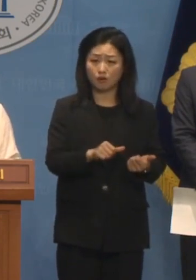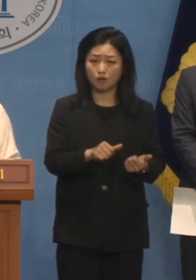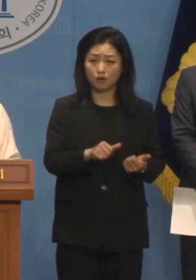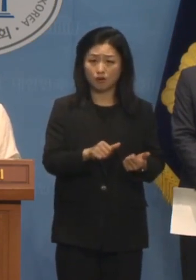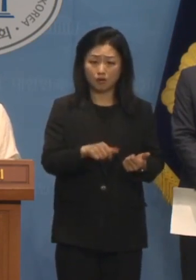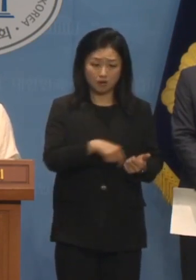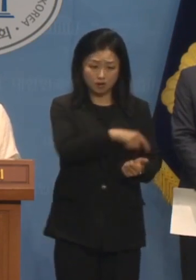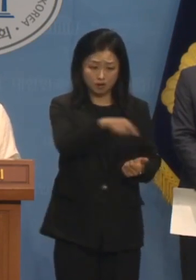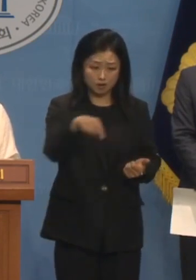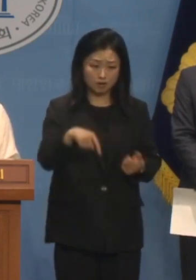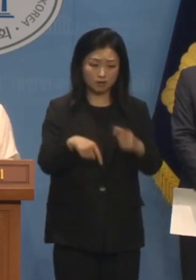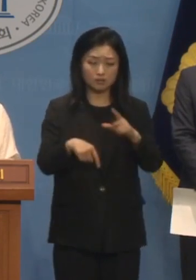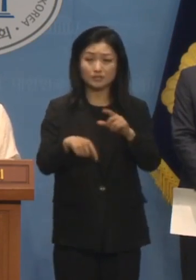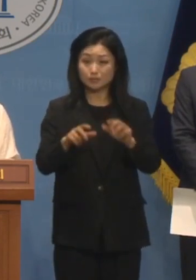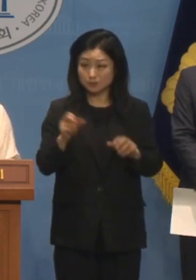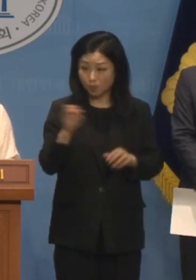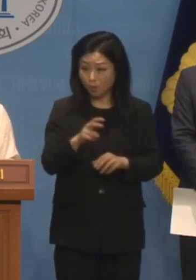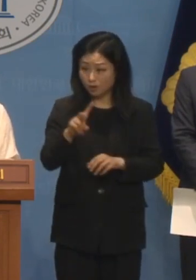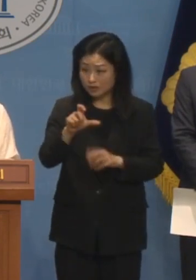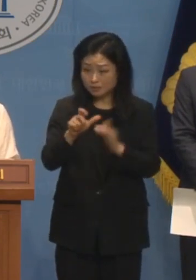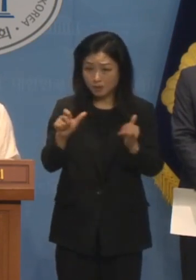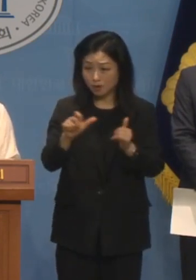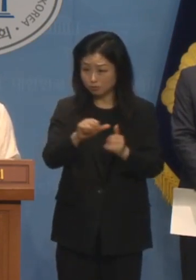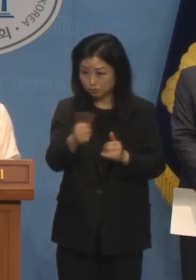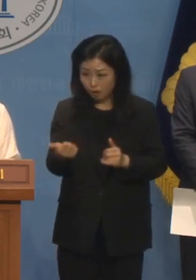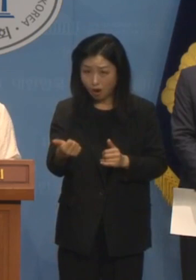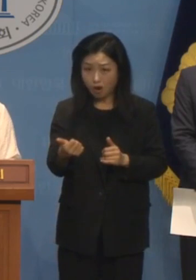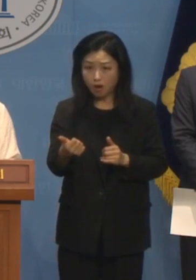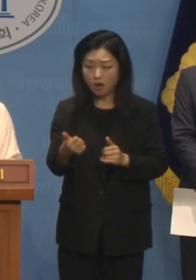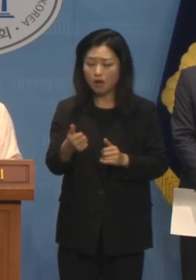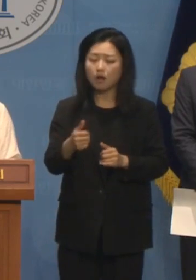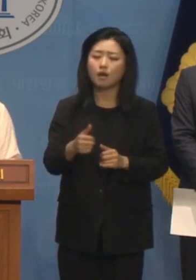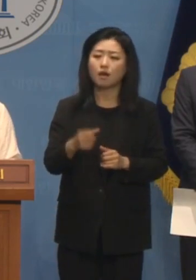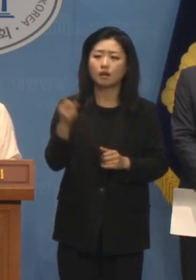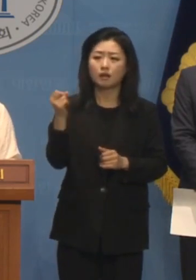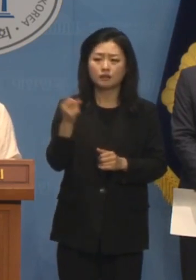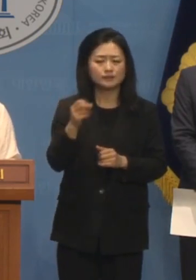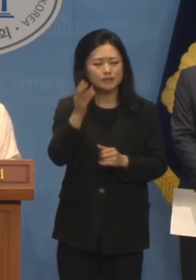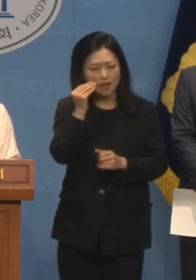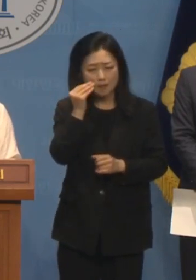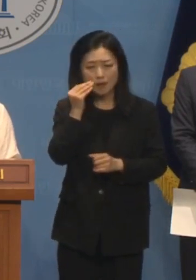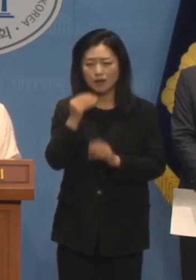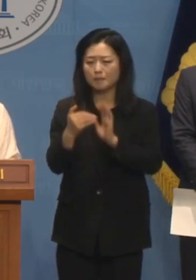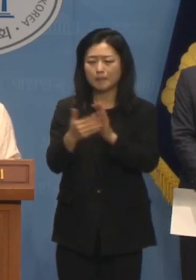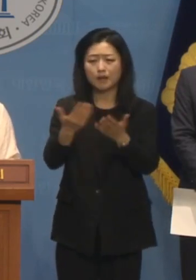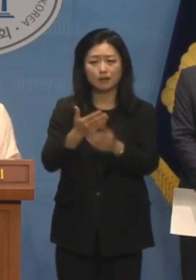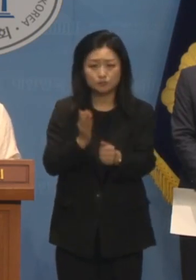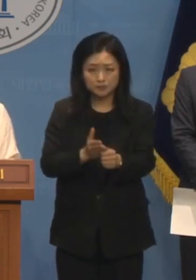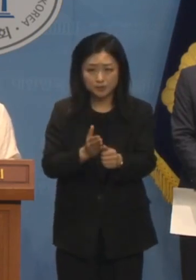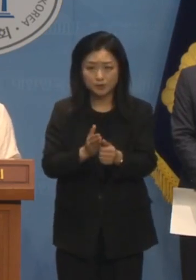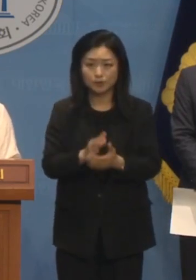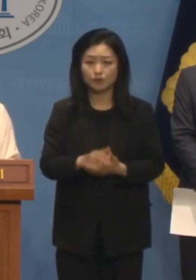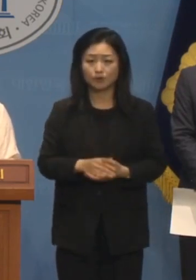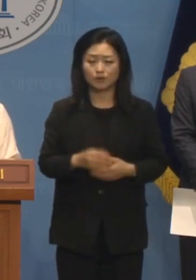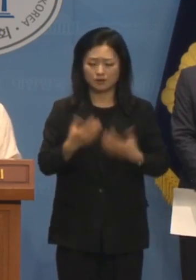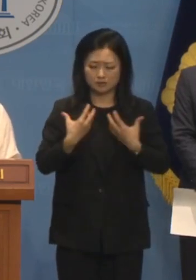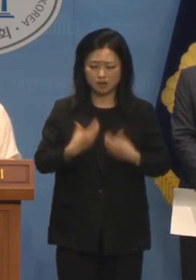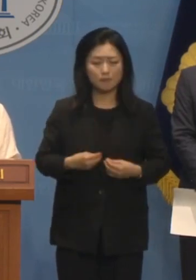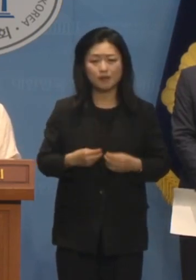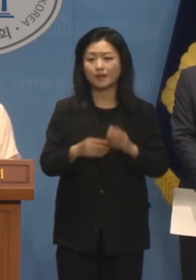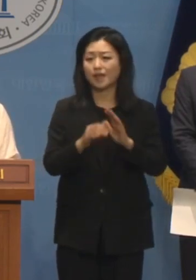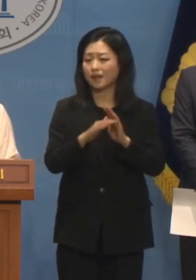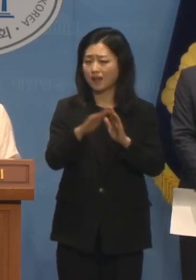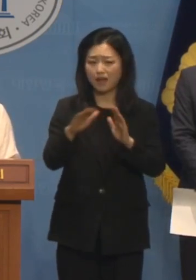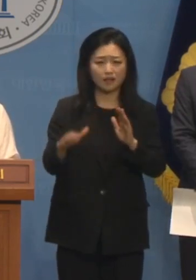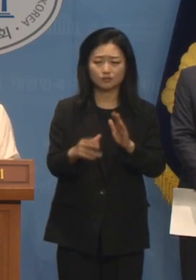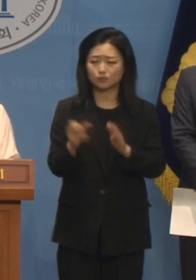15명의 안타까운 죽음으로 끝나지 않을 것입니다. 소중한 가족을 잃고 절망에 빠지는 가정이 더 이상